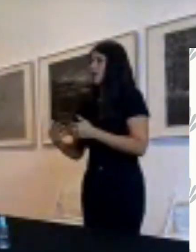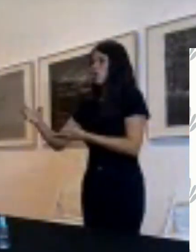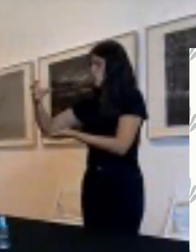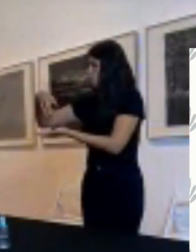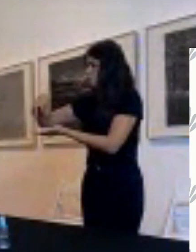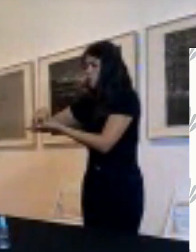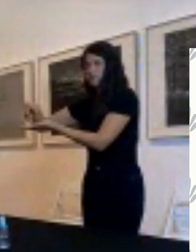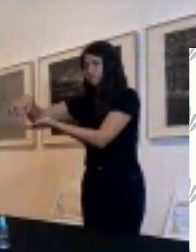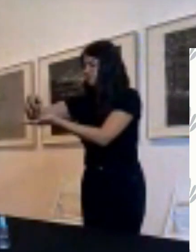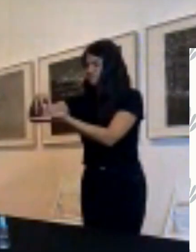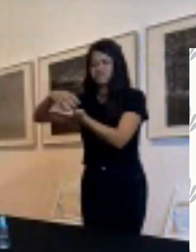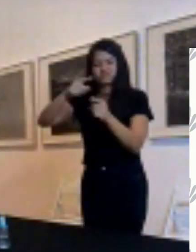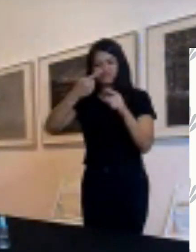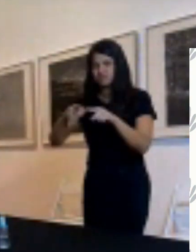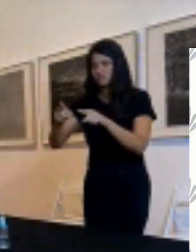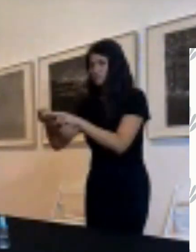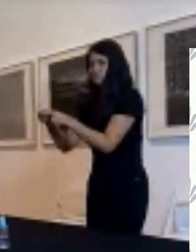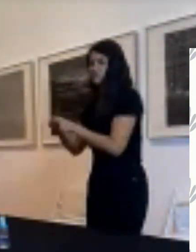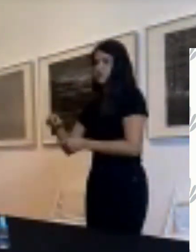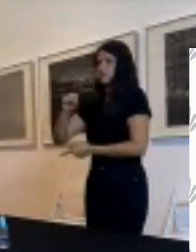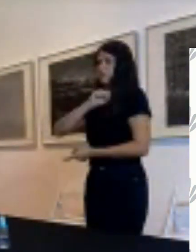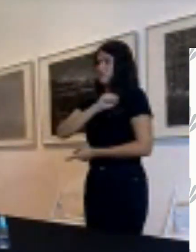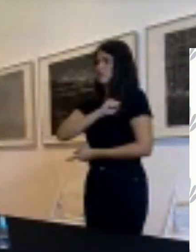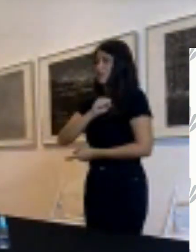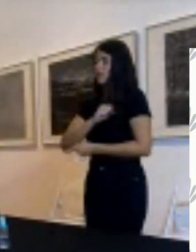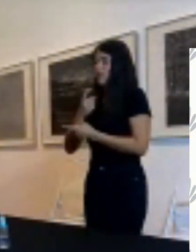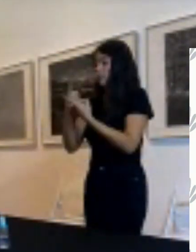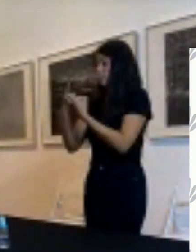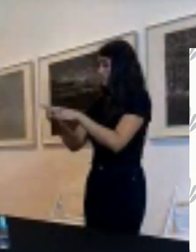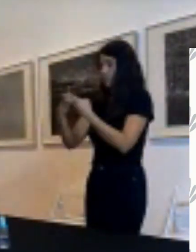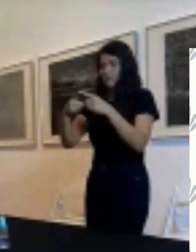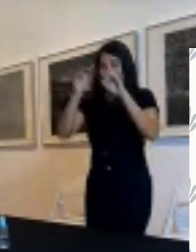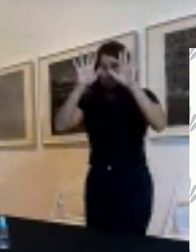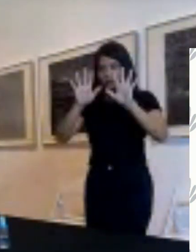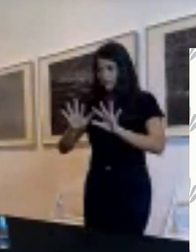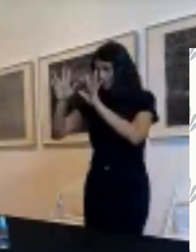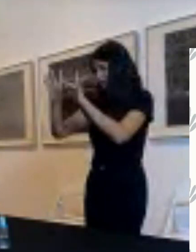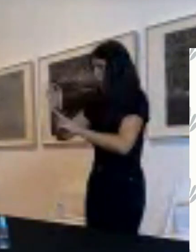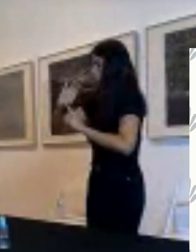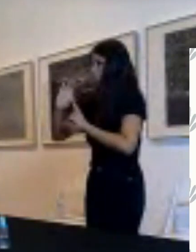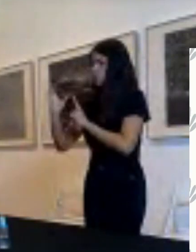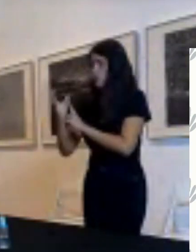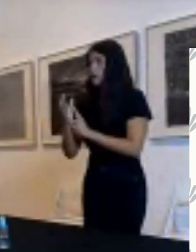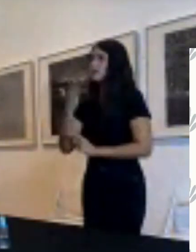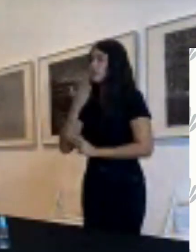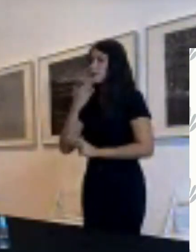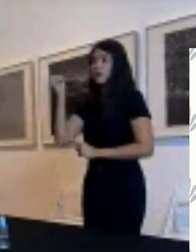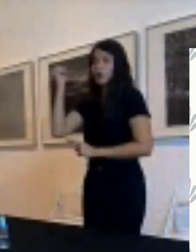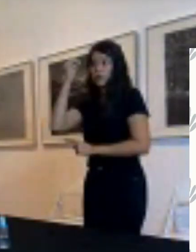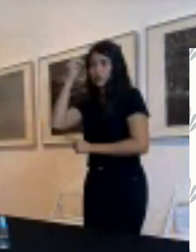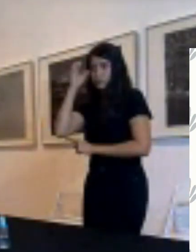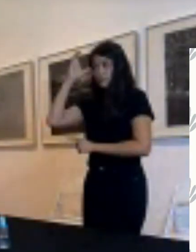de Santiago, con una diversidad cultural muy importante, un conocimiento cultural muy